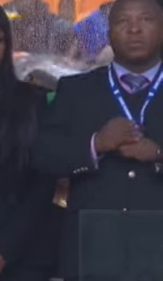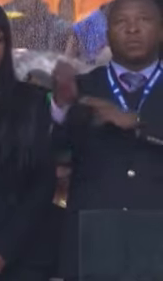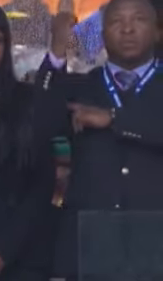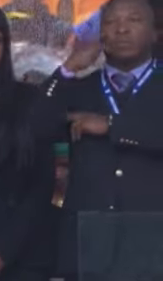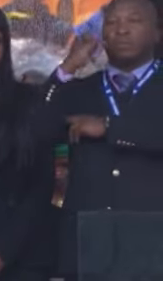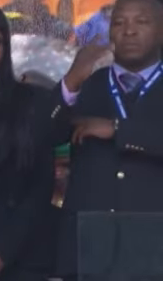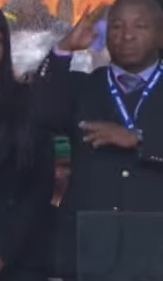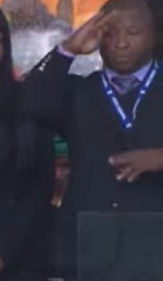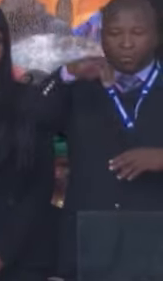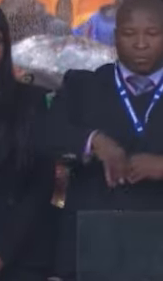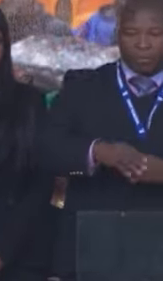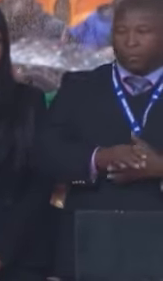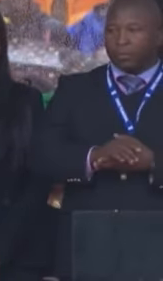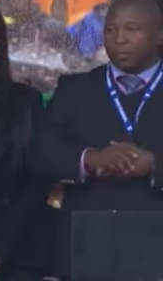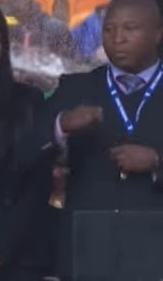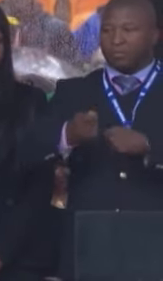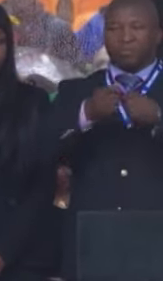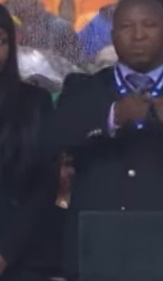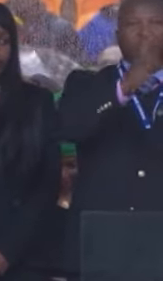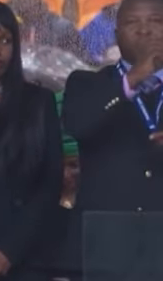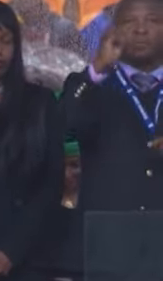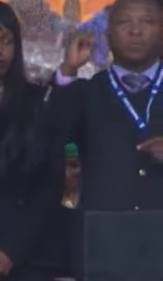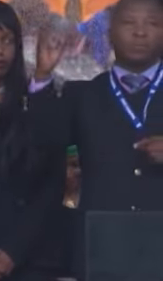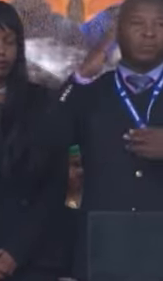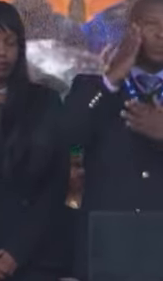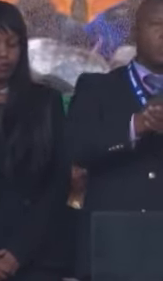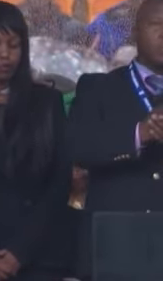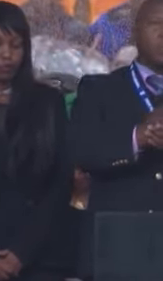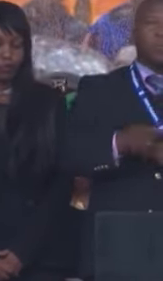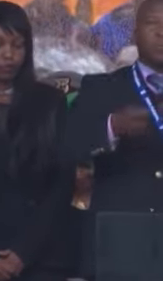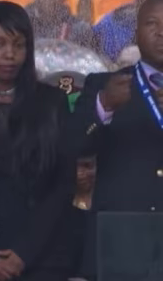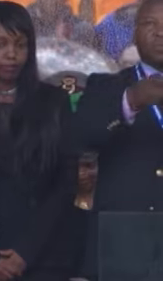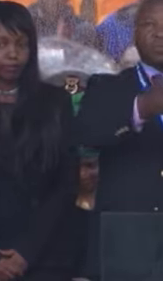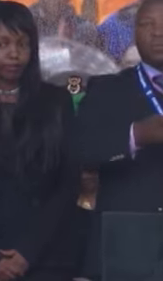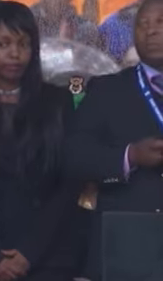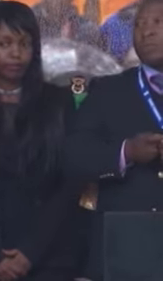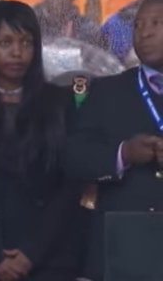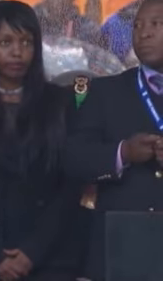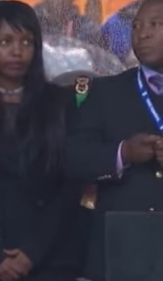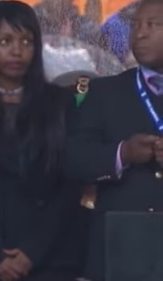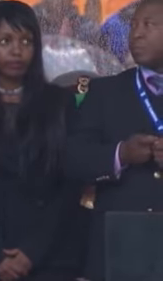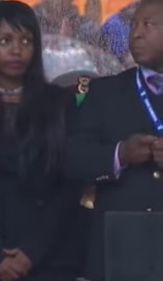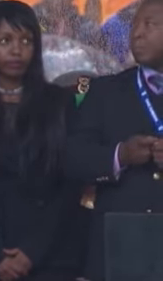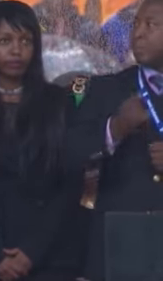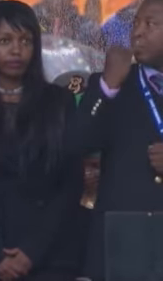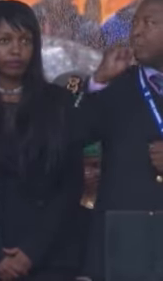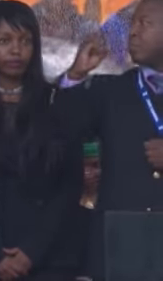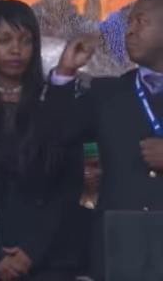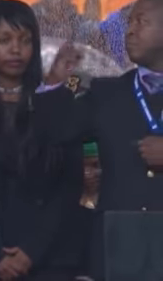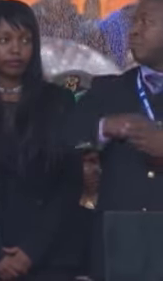has fallen, scattering... L'albero gigante è caduto, tremante, le sue foglie splendenti riecheggiano milioni di messaggi di pace,